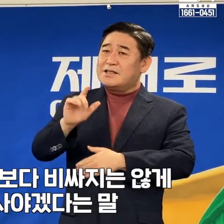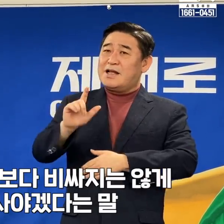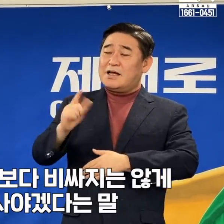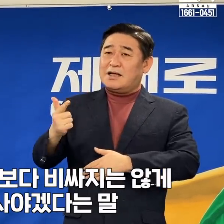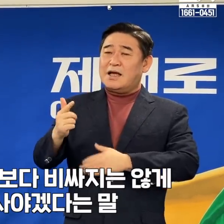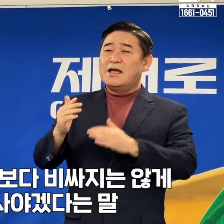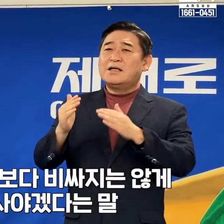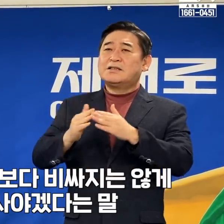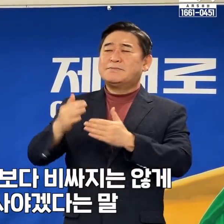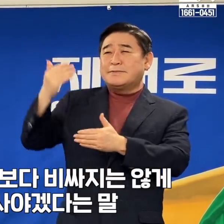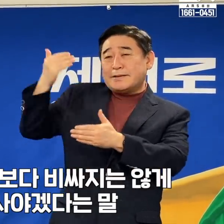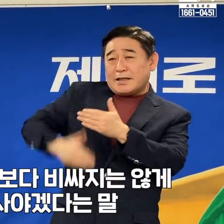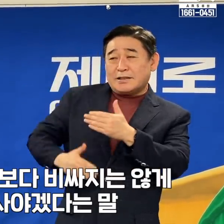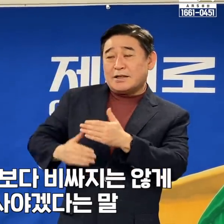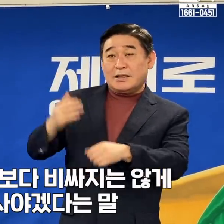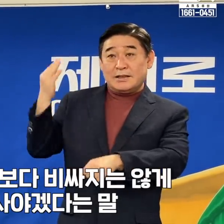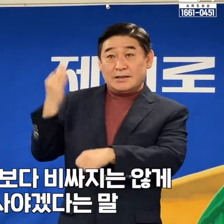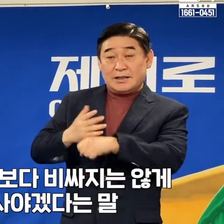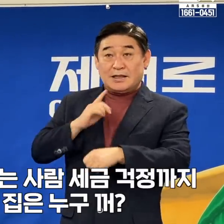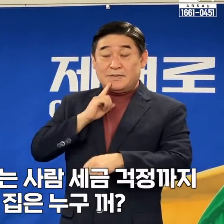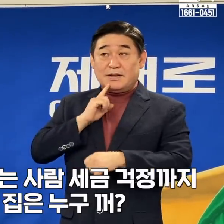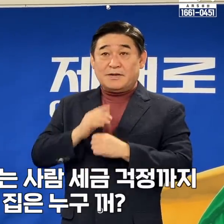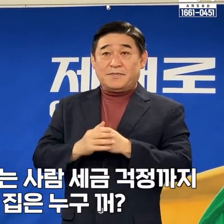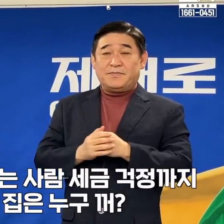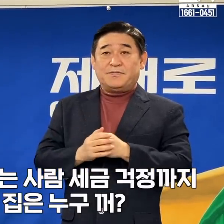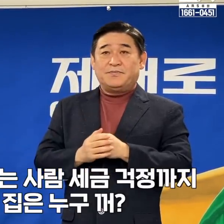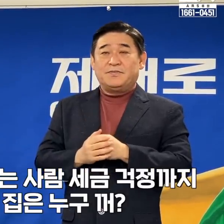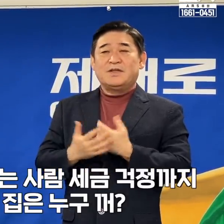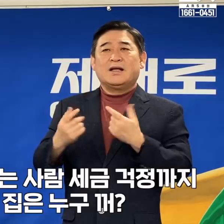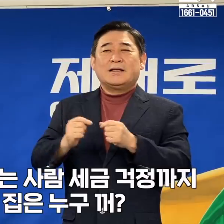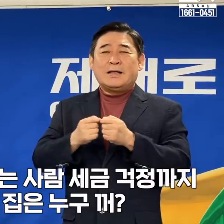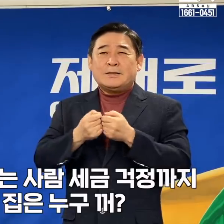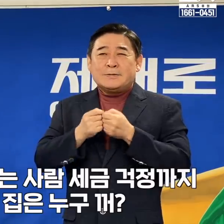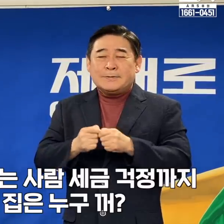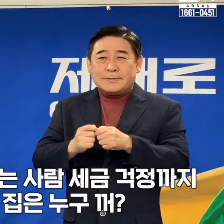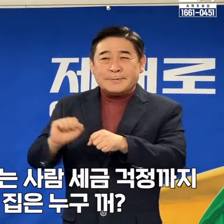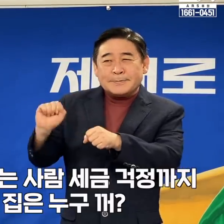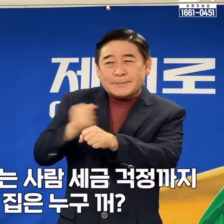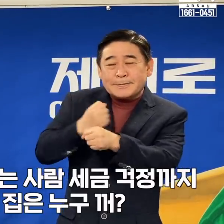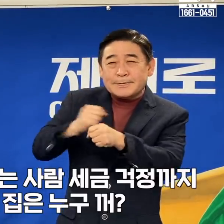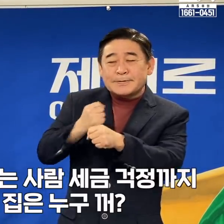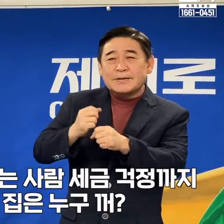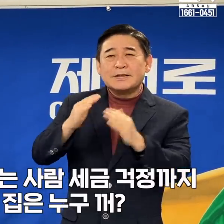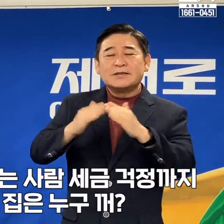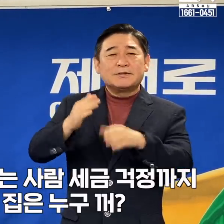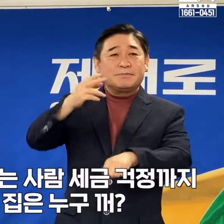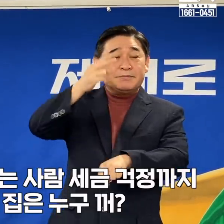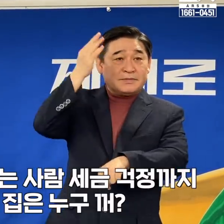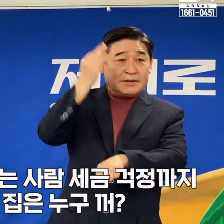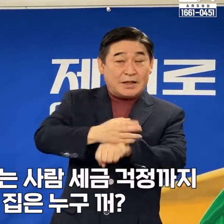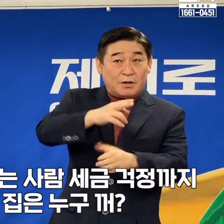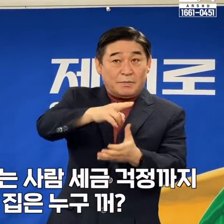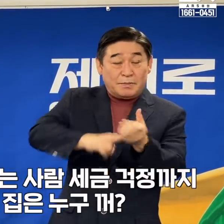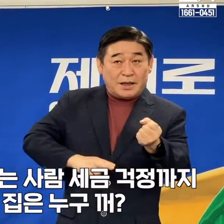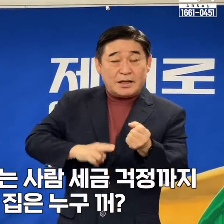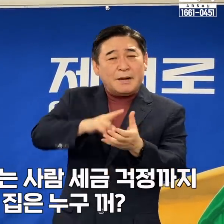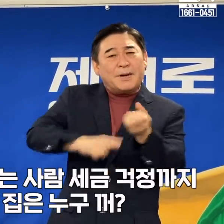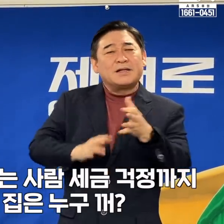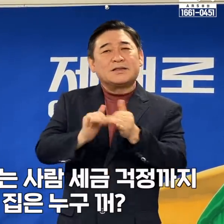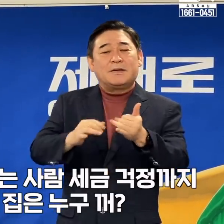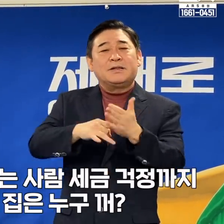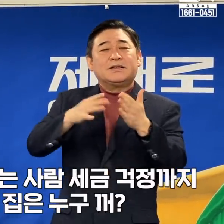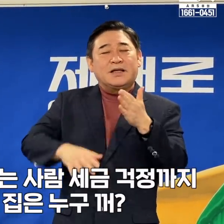않게 집 깎고 깎아서 사자는 말입니다. 이렇게 치밀하게 모의해 집팔 사람의 세금까지